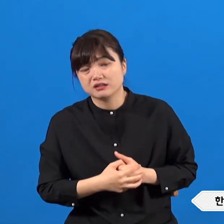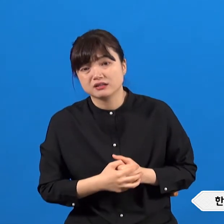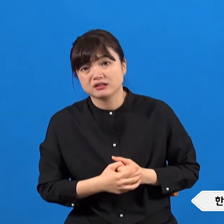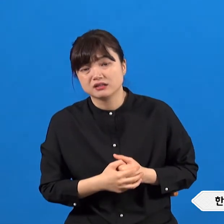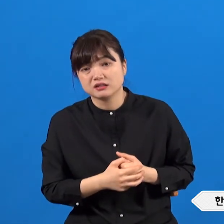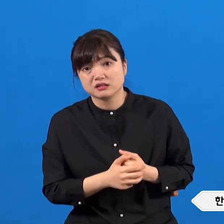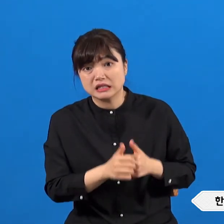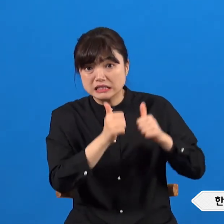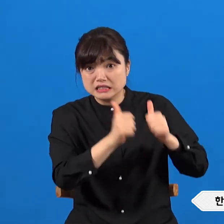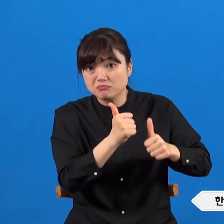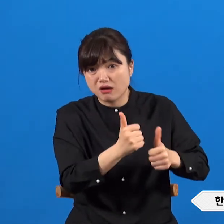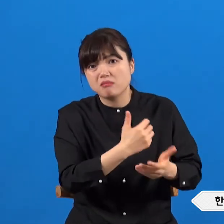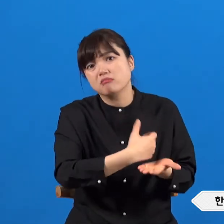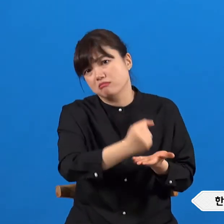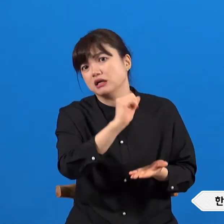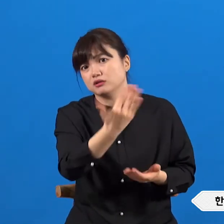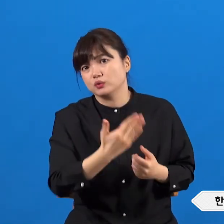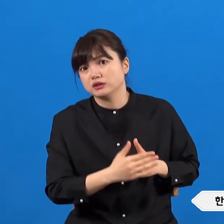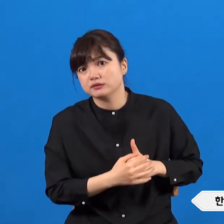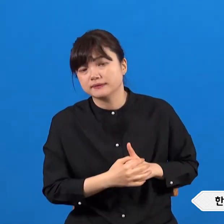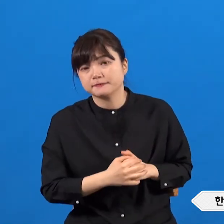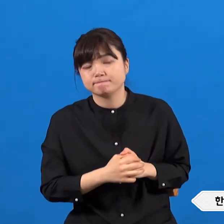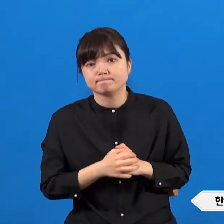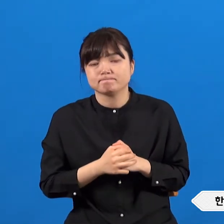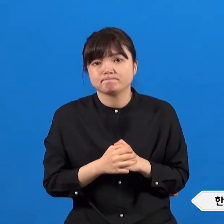그건 심판을 피할 수 없는 일입니다.